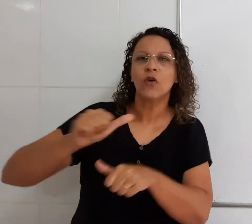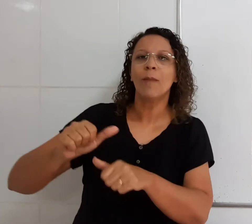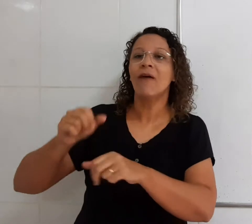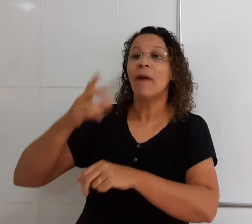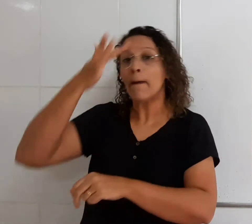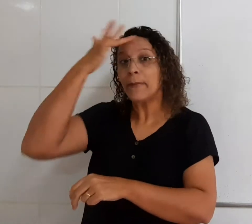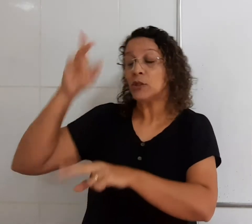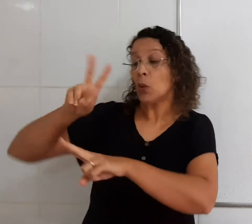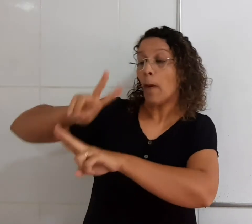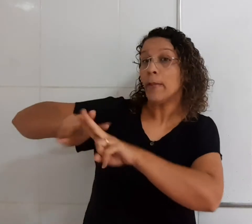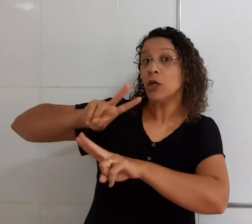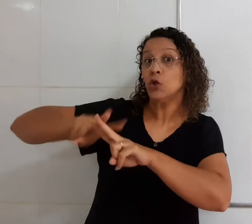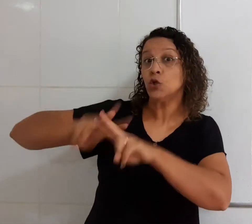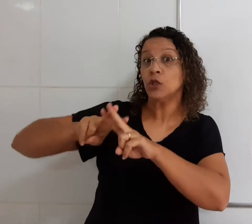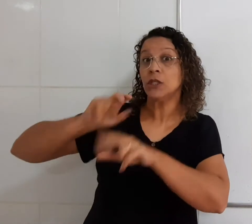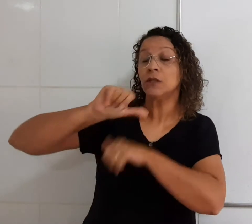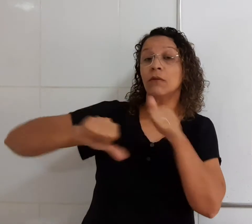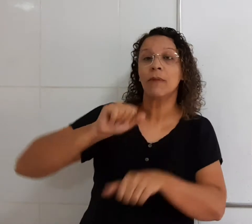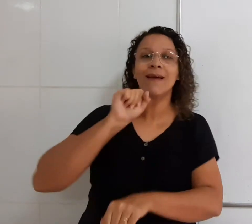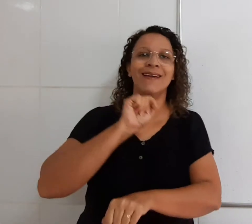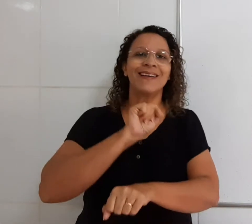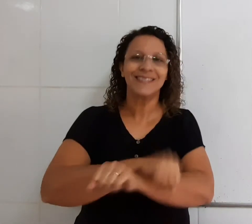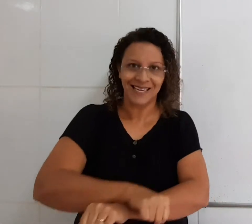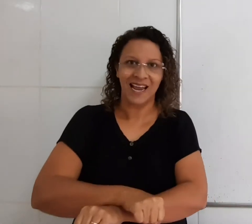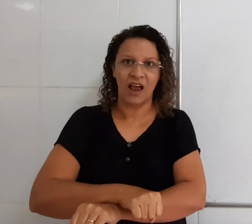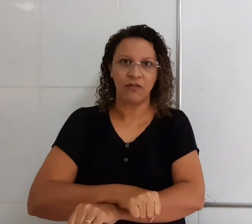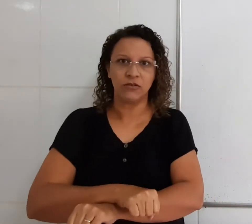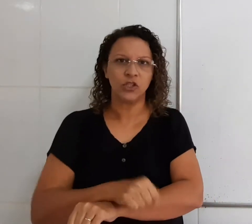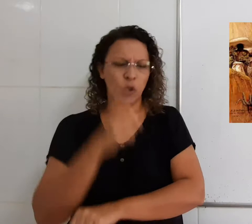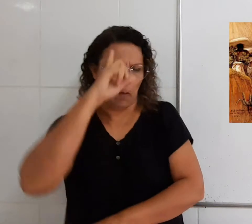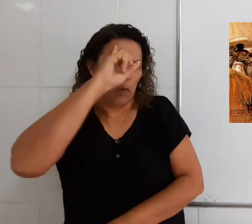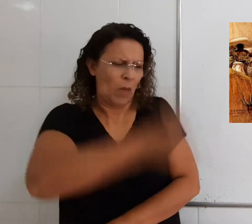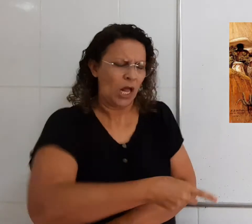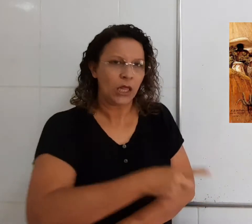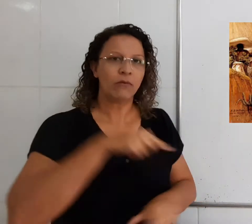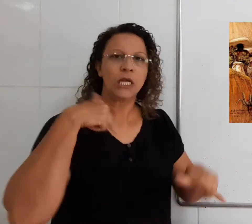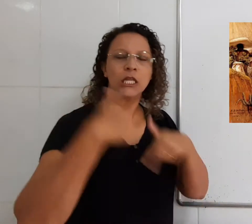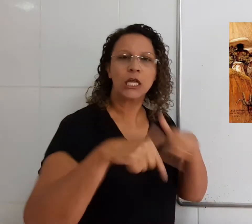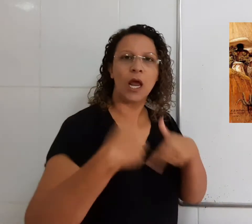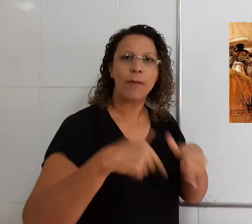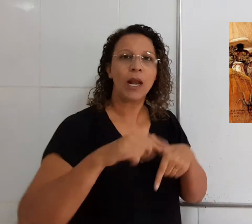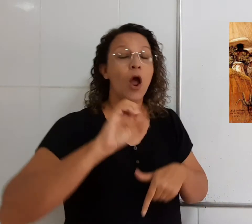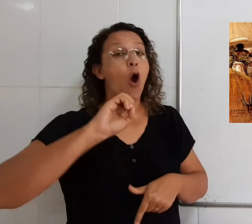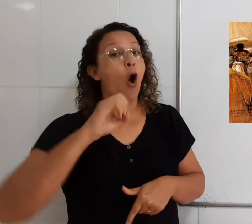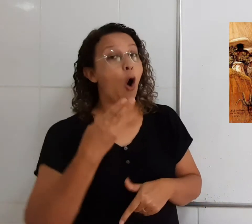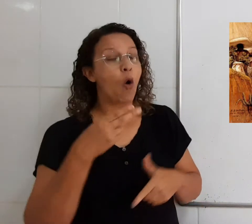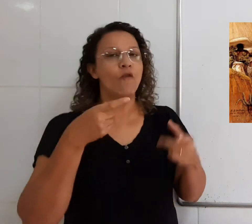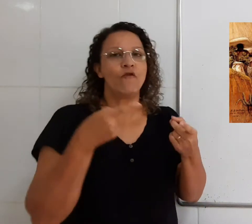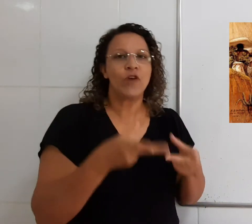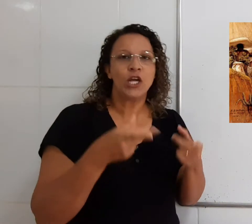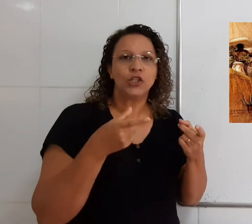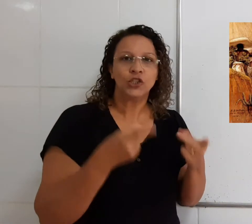em escravos, sendo postos para trabalhar ou sendo vendidos pelos